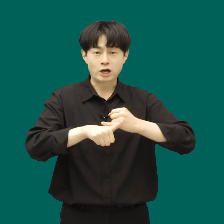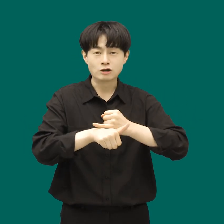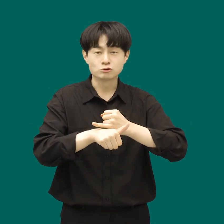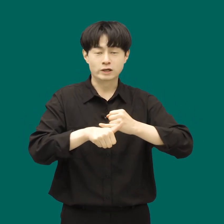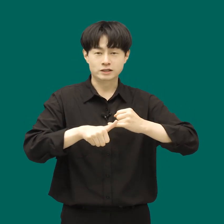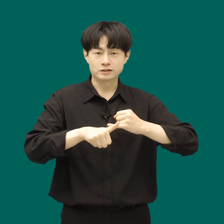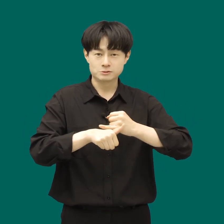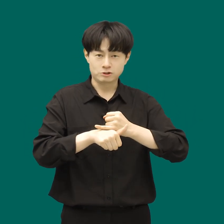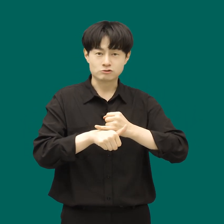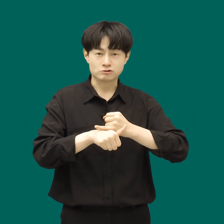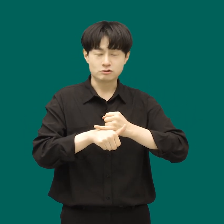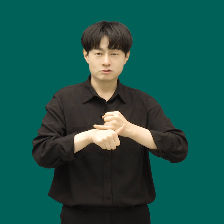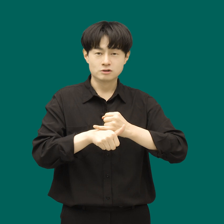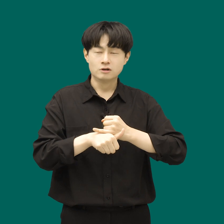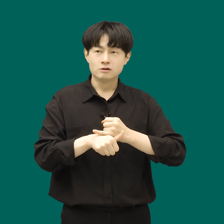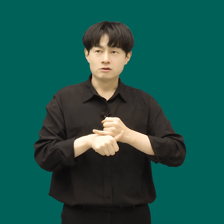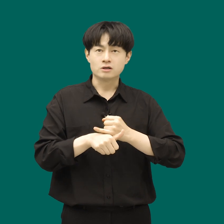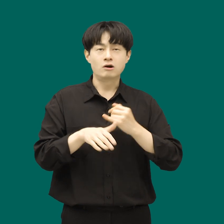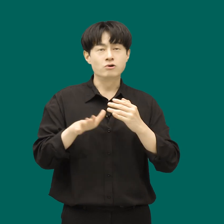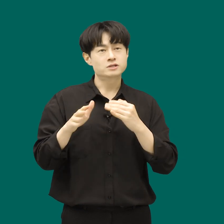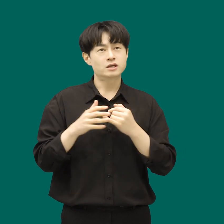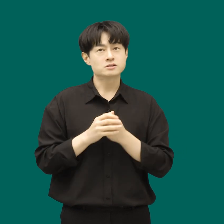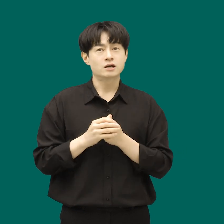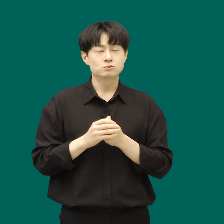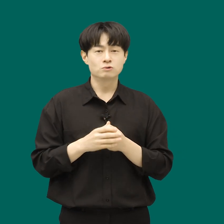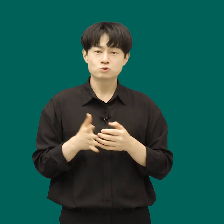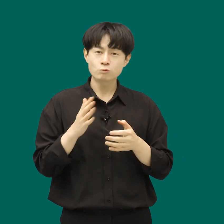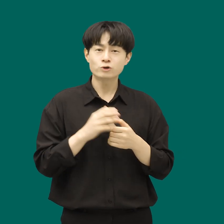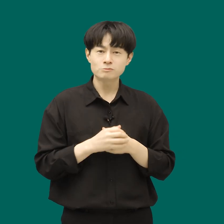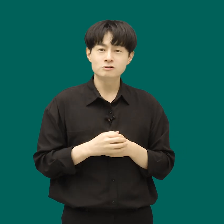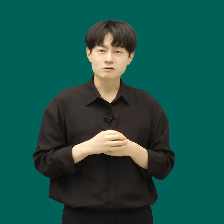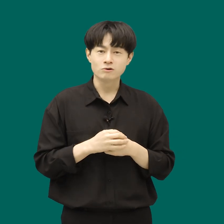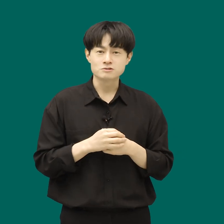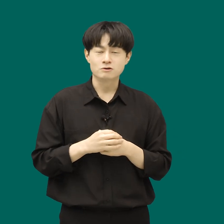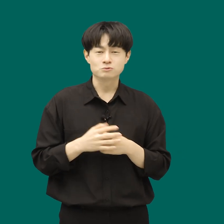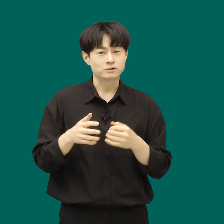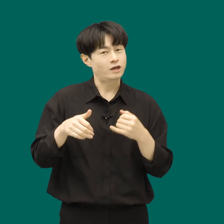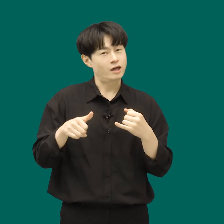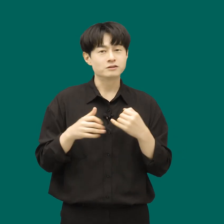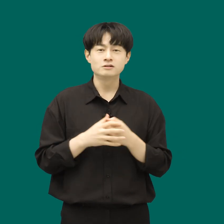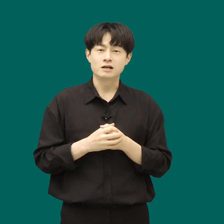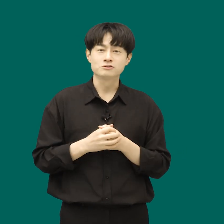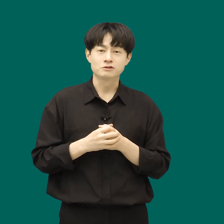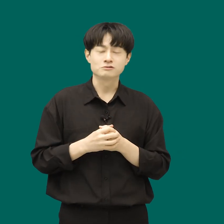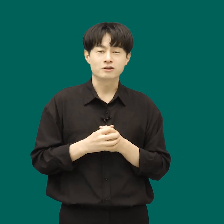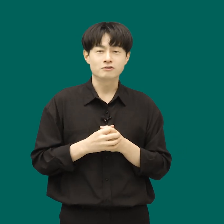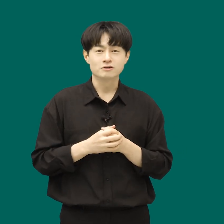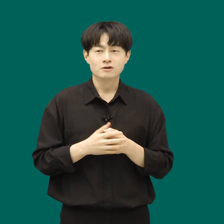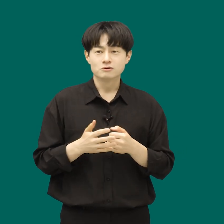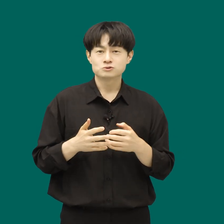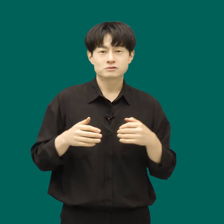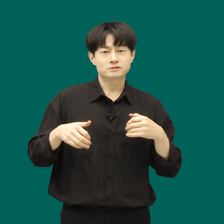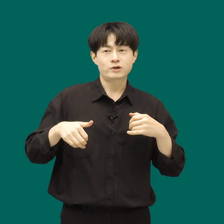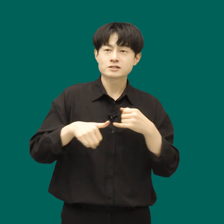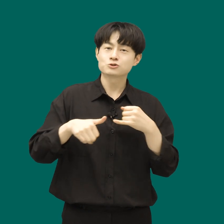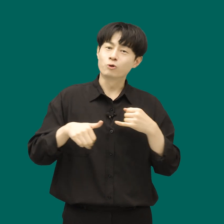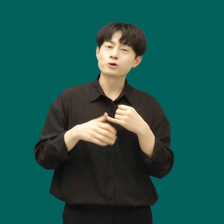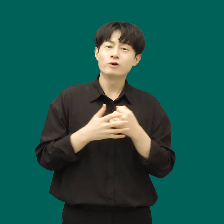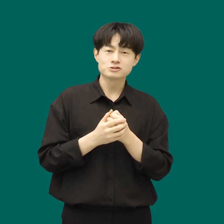좌우로 왔다 갔다 하시면 되거든요. 그러니까 어제 제가 또 소모임을 거기서 또 이게 애인을 알려드렸는데요. 굉장히 좀 어려워